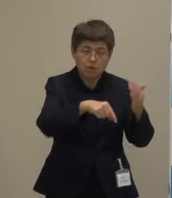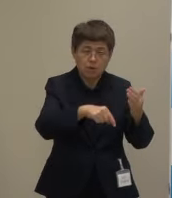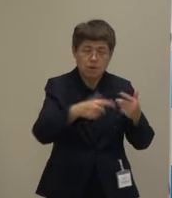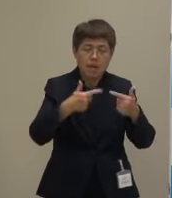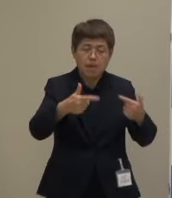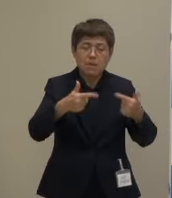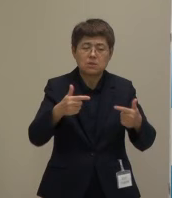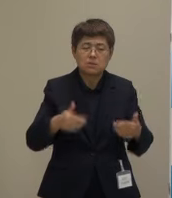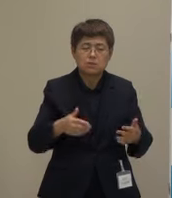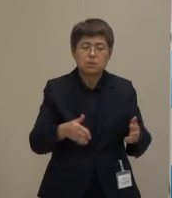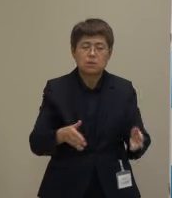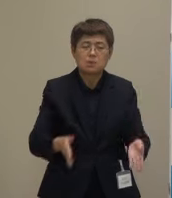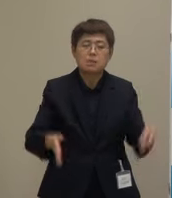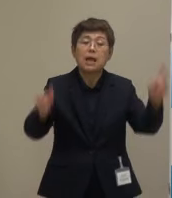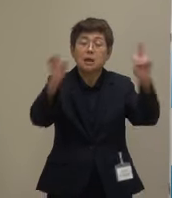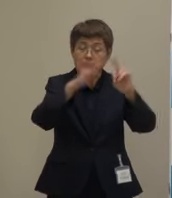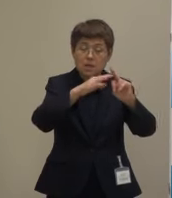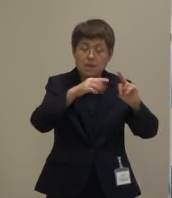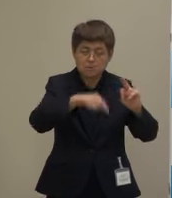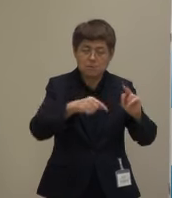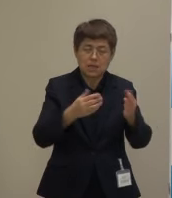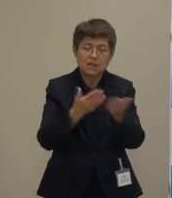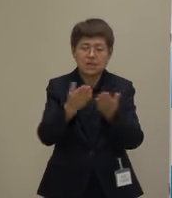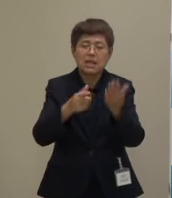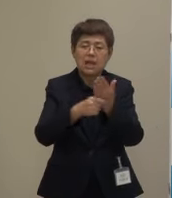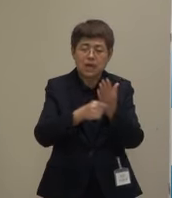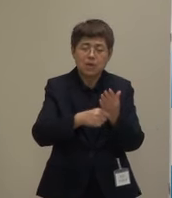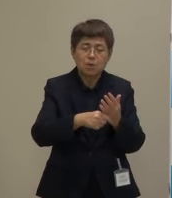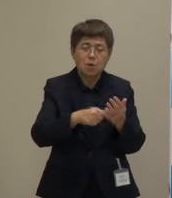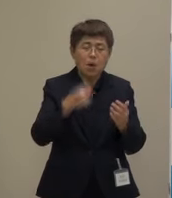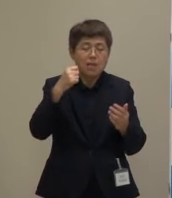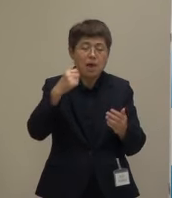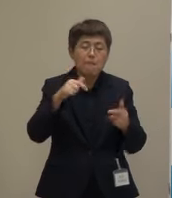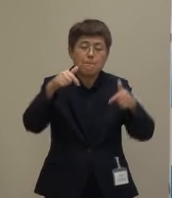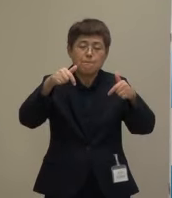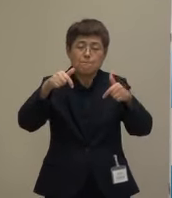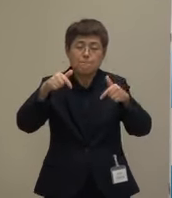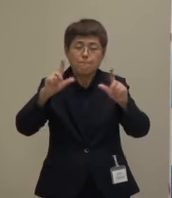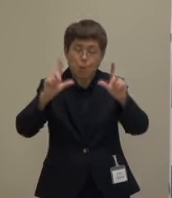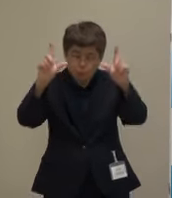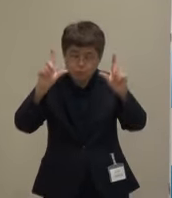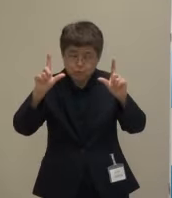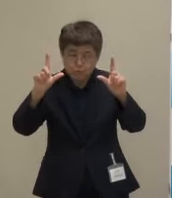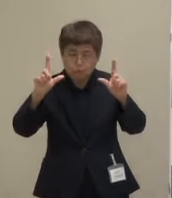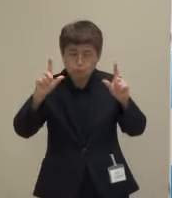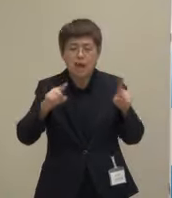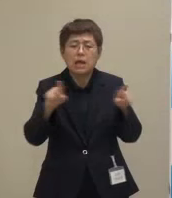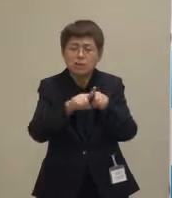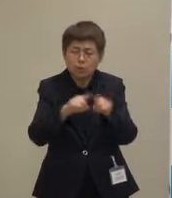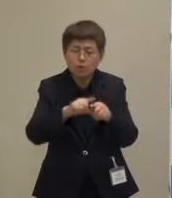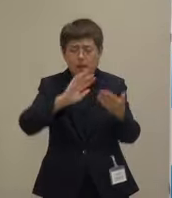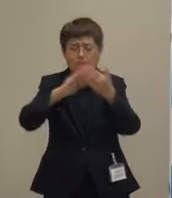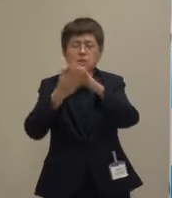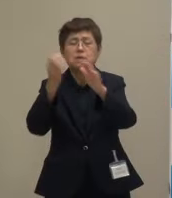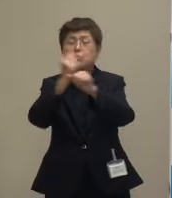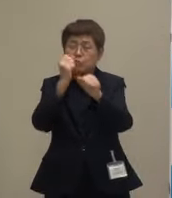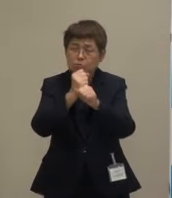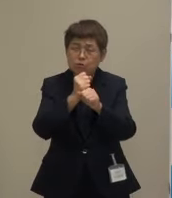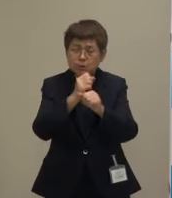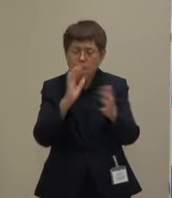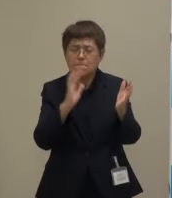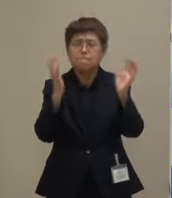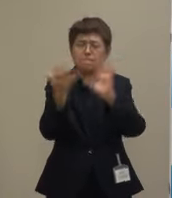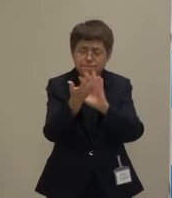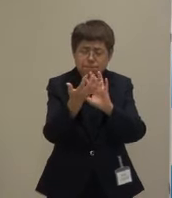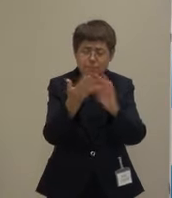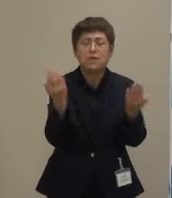が供用開始し、新潟駅の南北市街地の一体化に向けたまちづくりの大きな転換期を